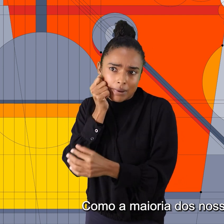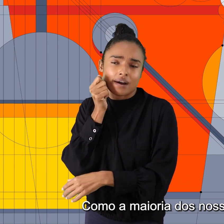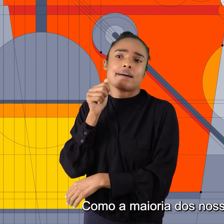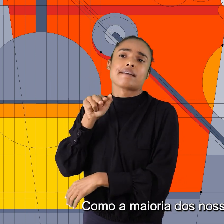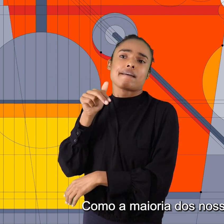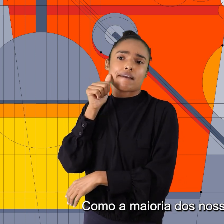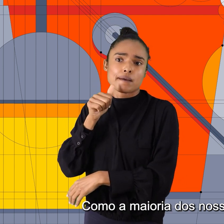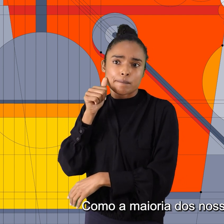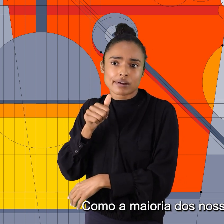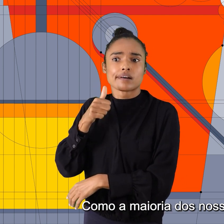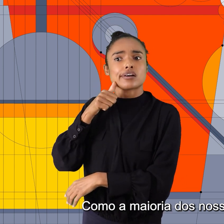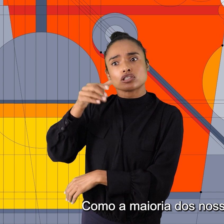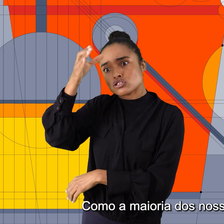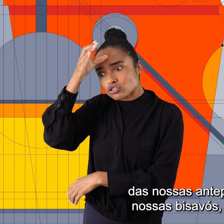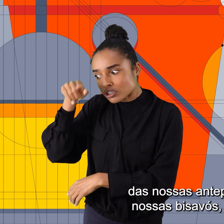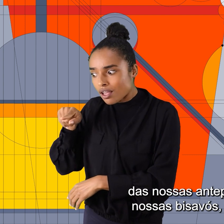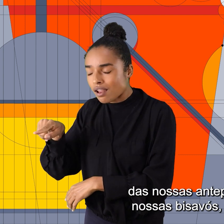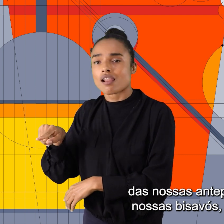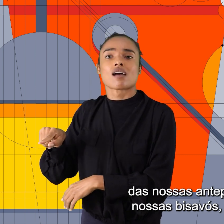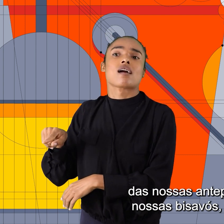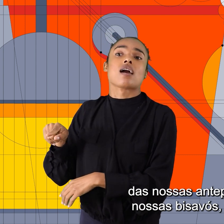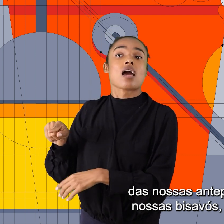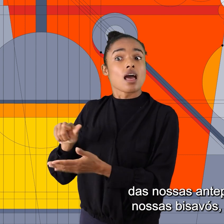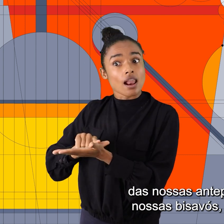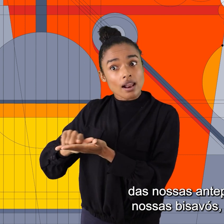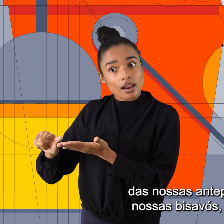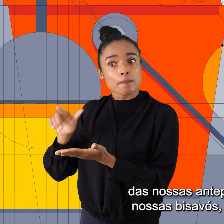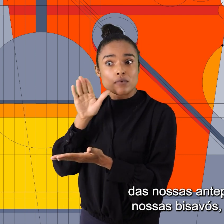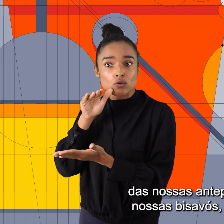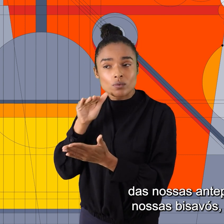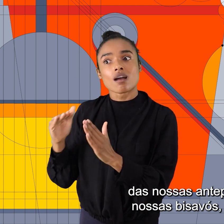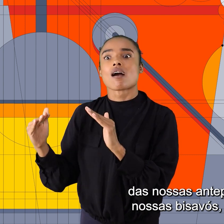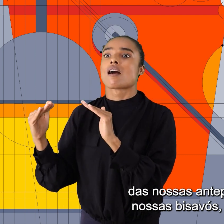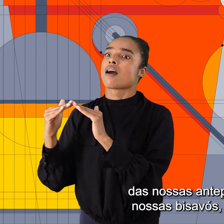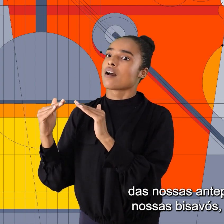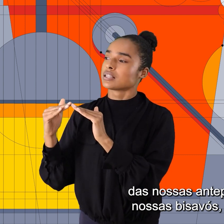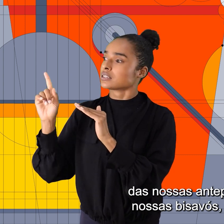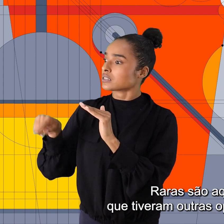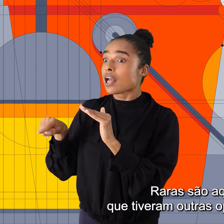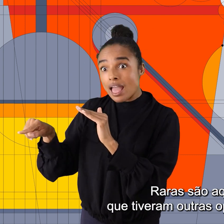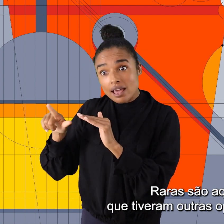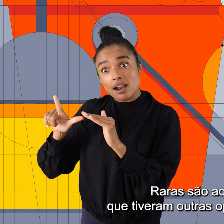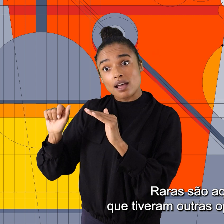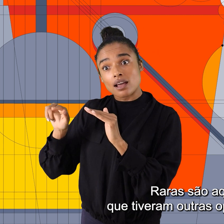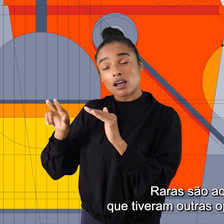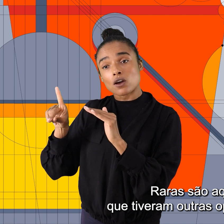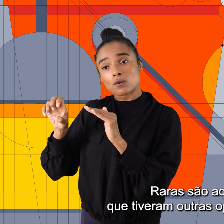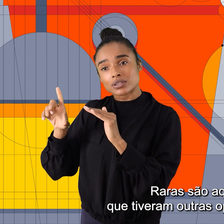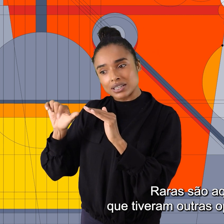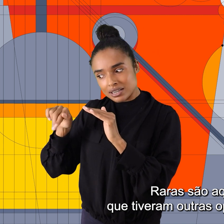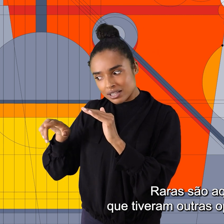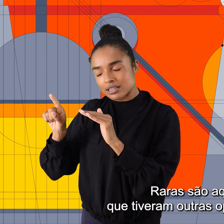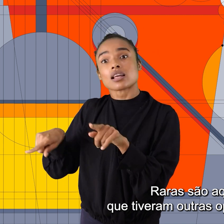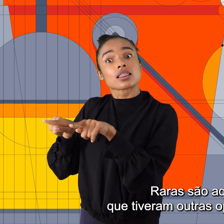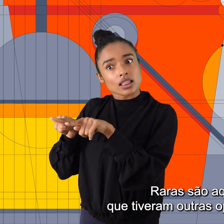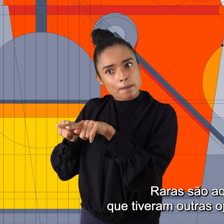maioria dos nossos antepassados, das nossas antepassadas, nossas bisavós, tataravós. Raras são aquelas que